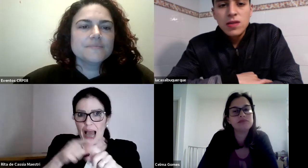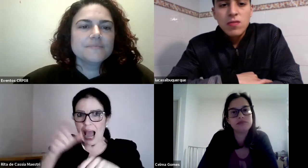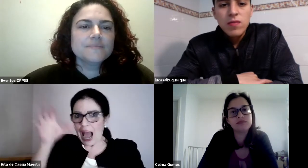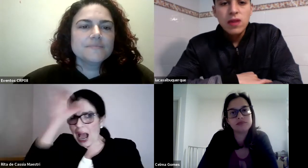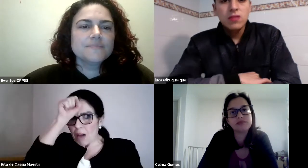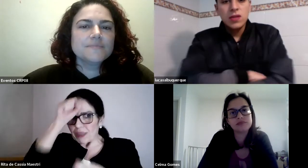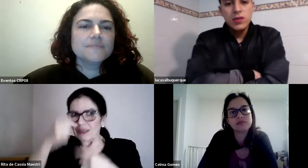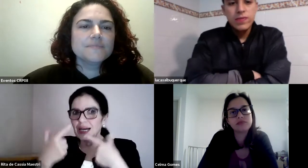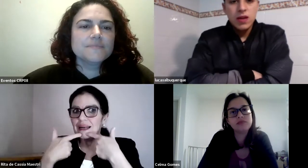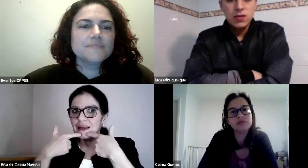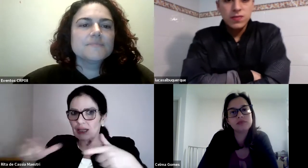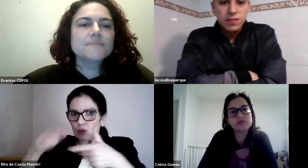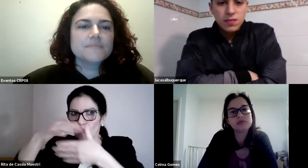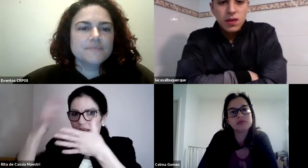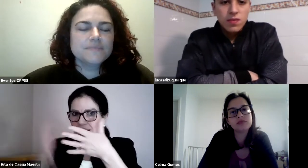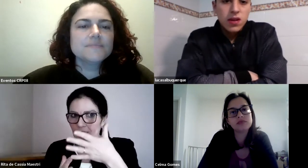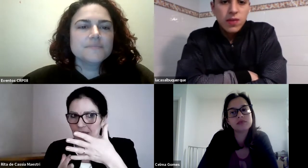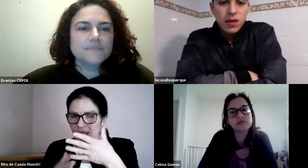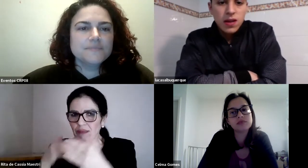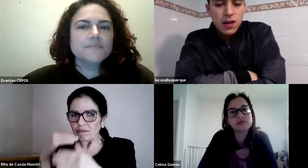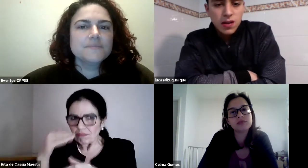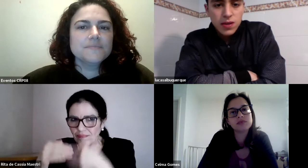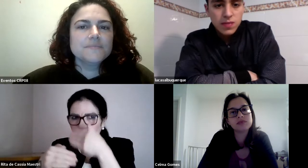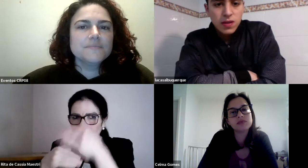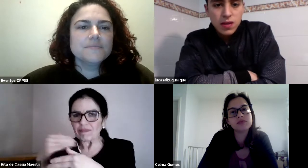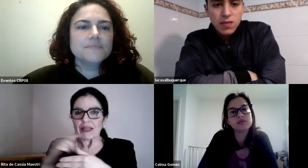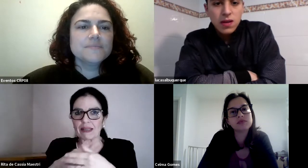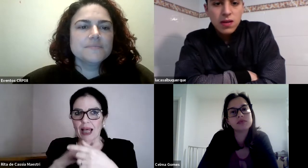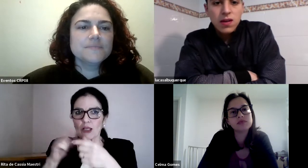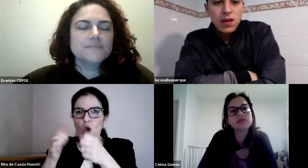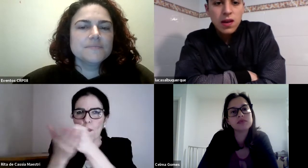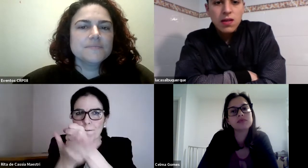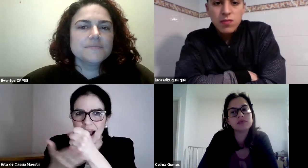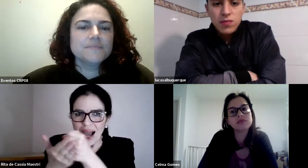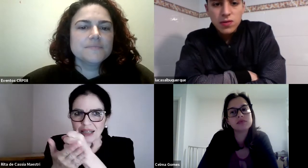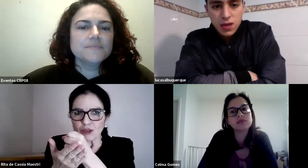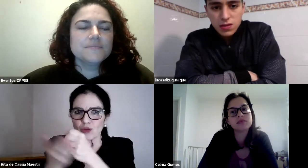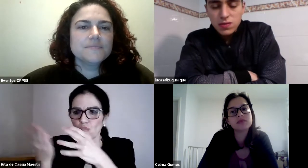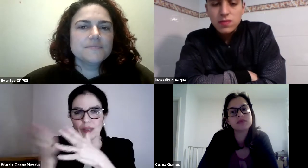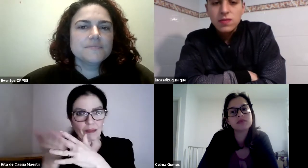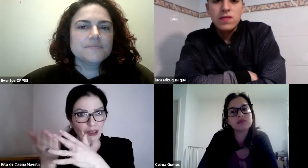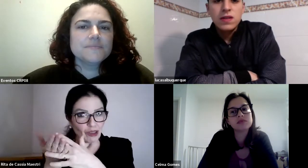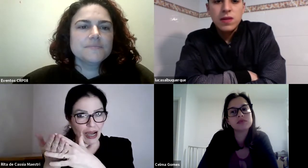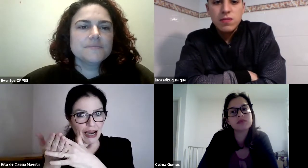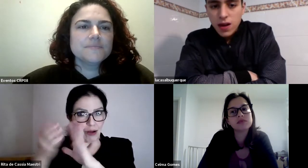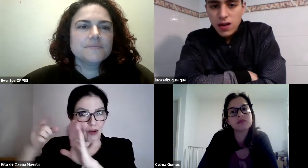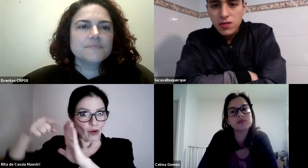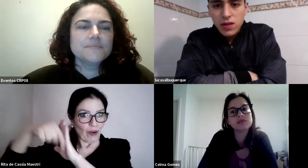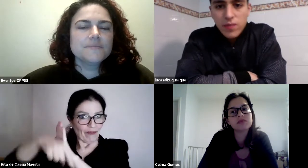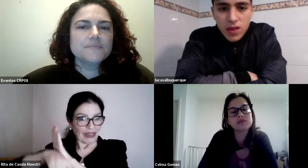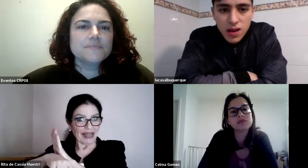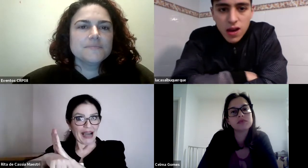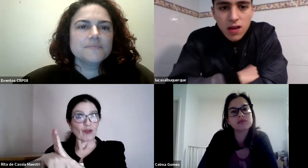Então, esse é o momento, esse é o espaço. Porque aprender a Libras, aprender uma língua, requer um processo. Vai para o